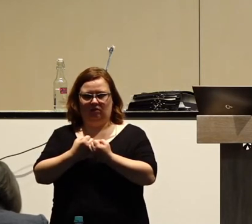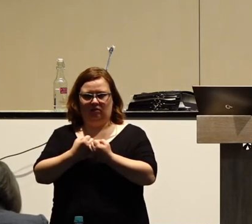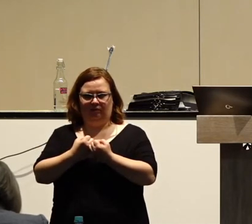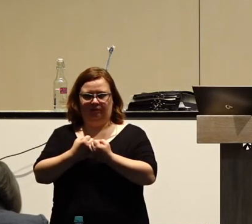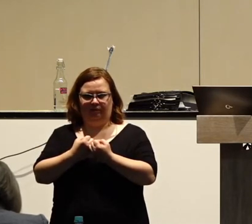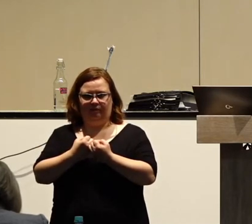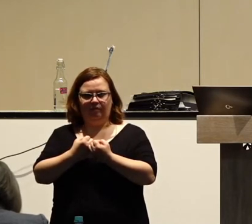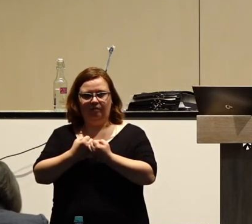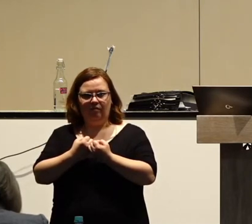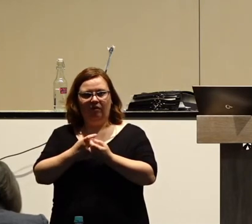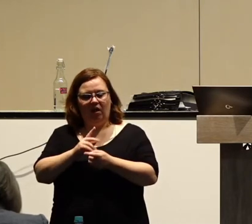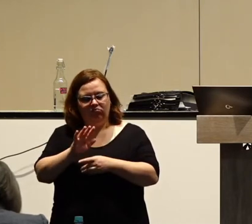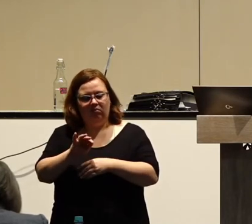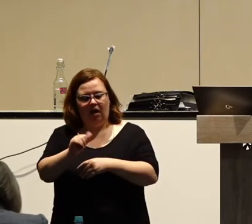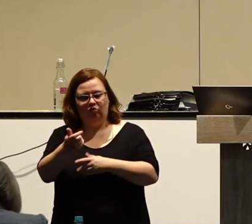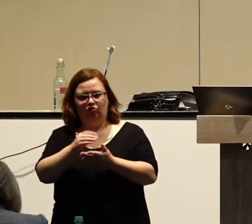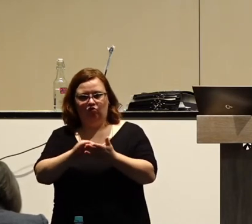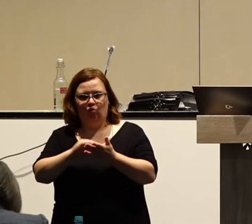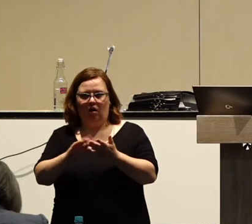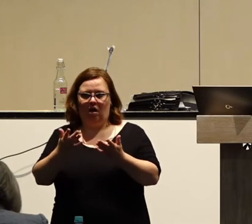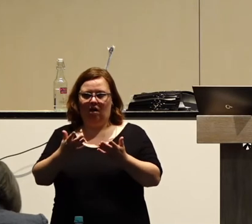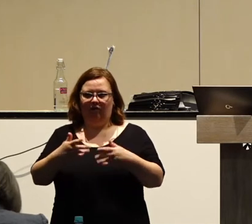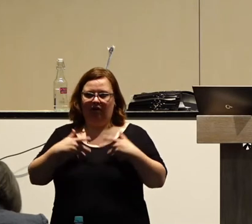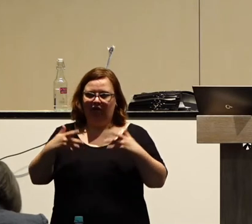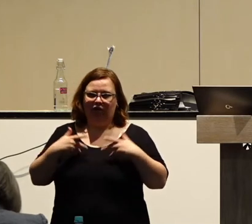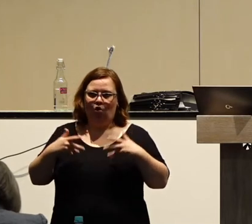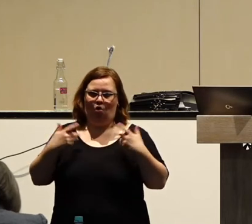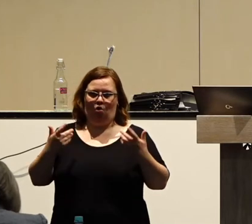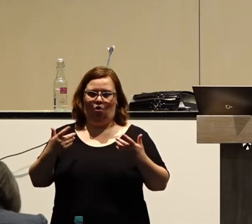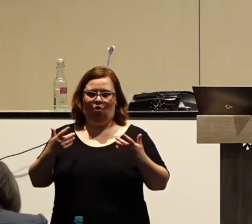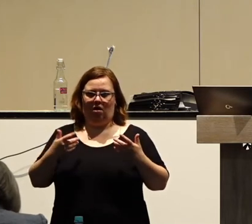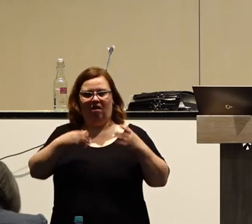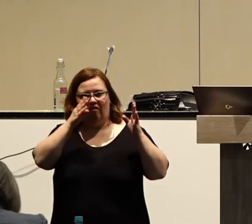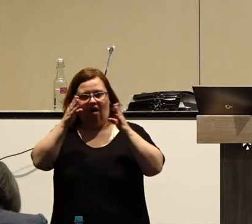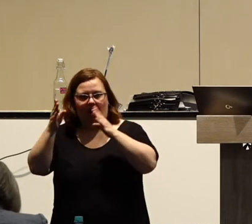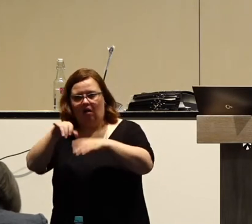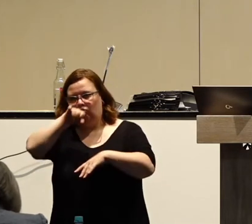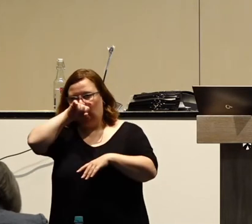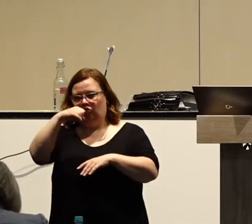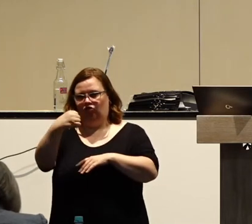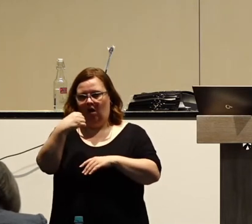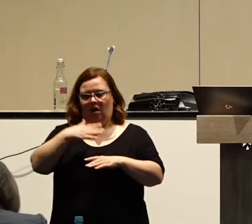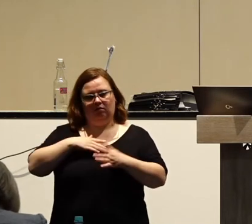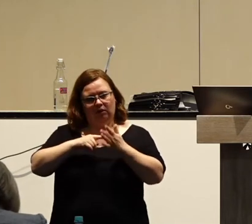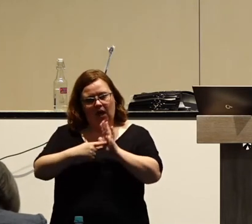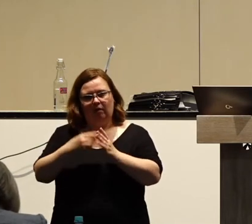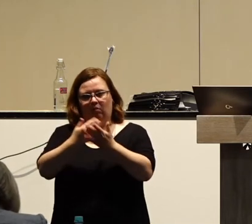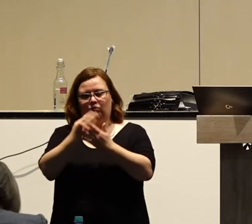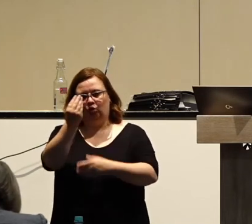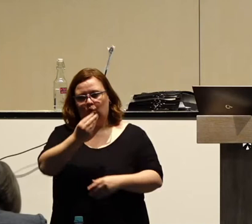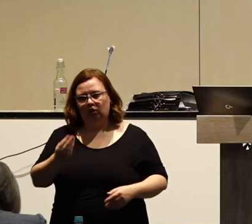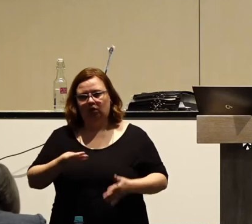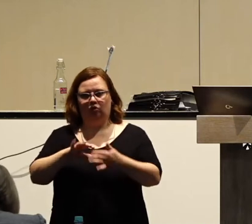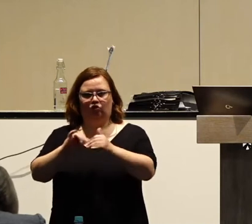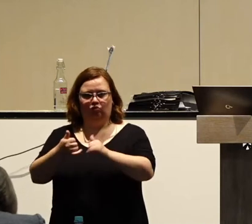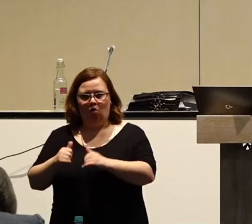das, was einigen Schülerinnen und Schülern besonders Freude macht, Fächer, wo sie Stärken zeigen können, wie Kunst,